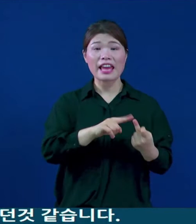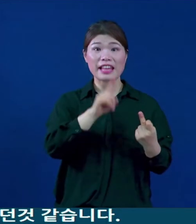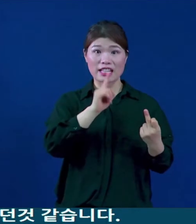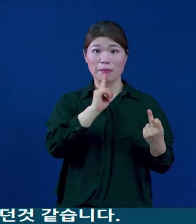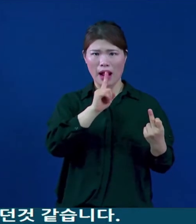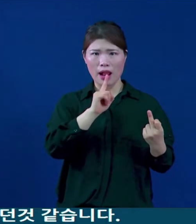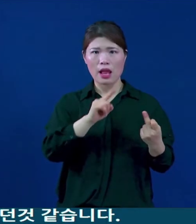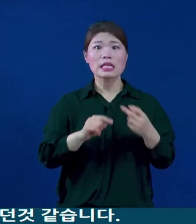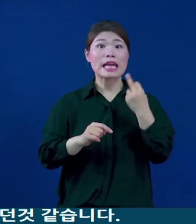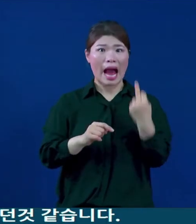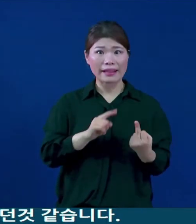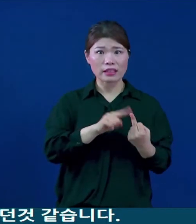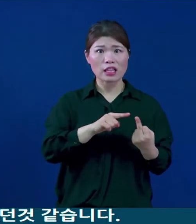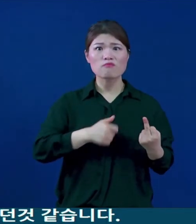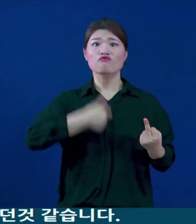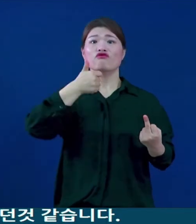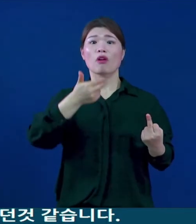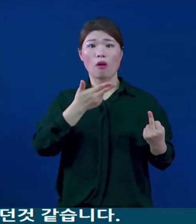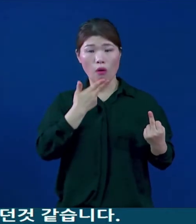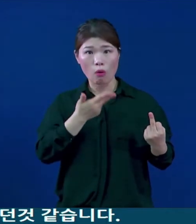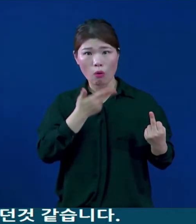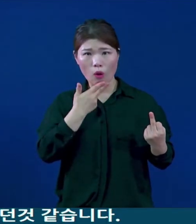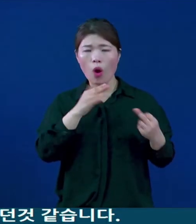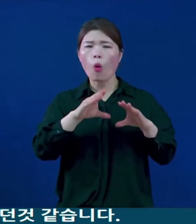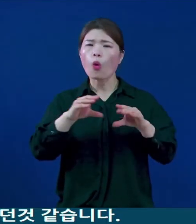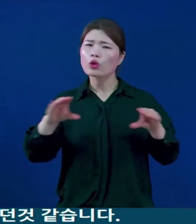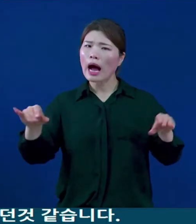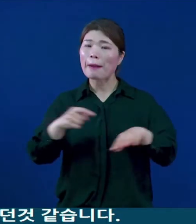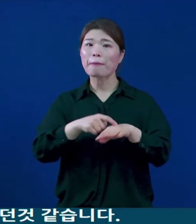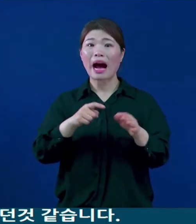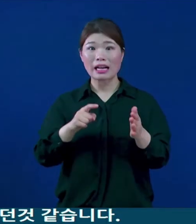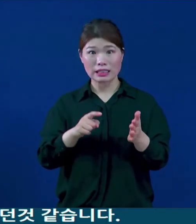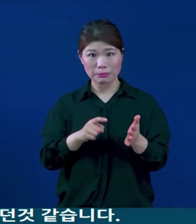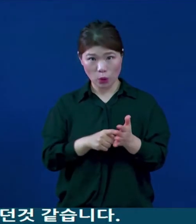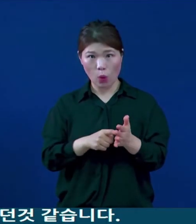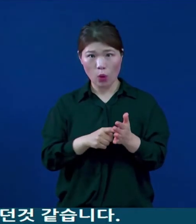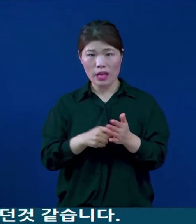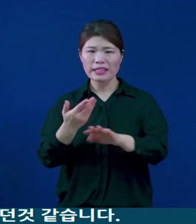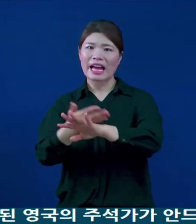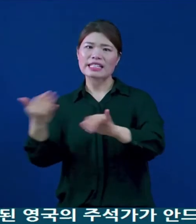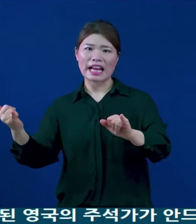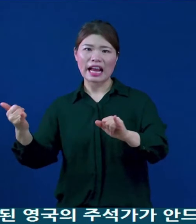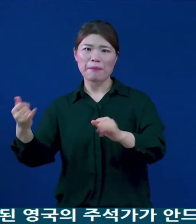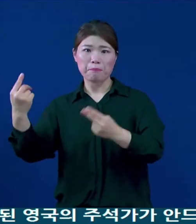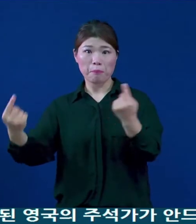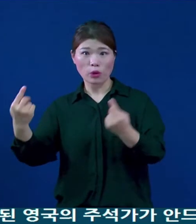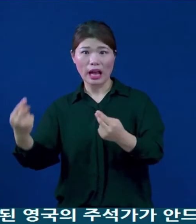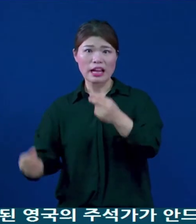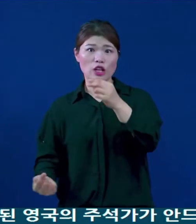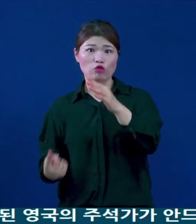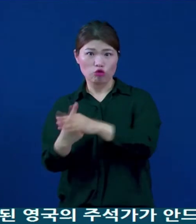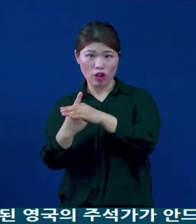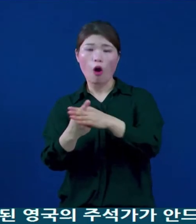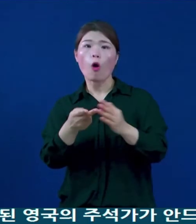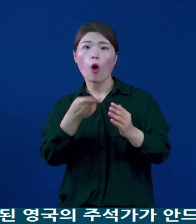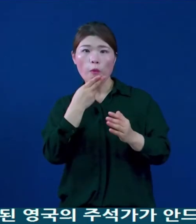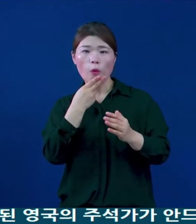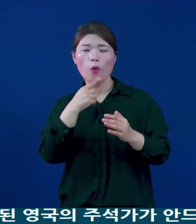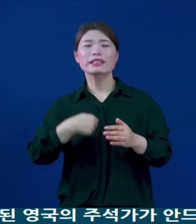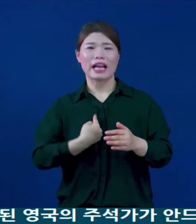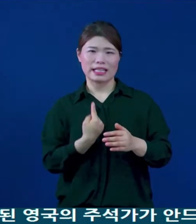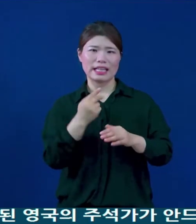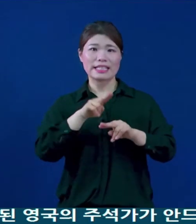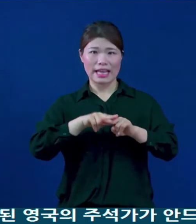내지 않고 온화한 마음으로 남보다 두드러지지 않은 자신의 위치에